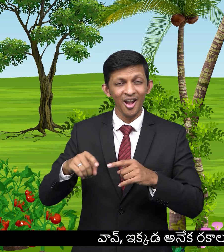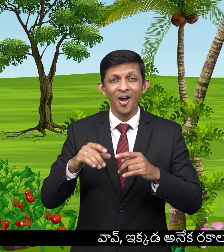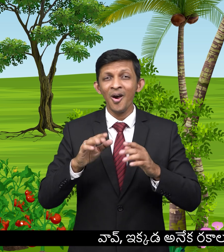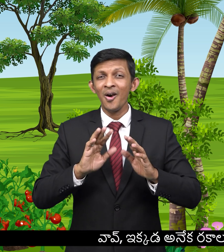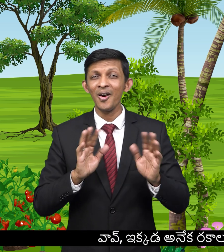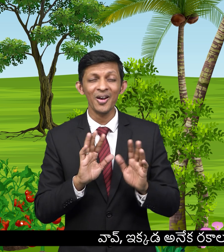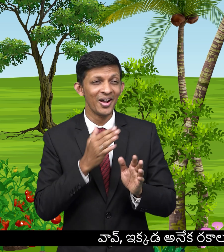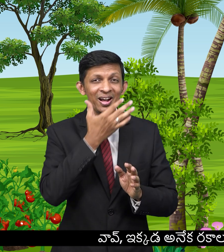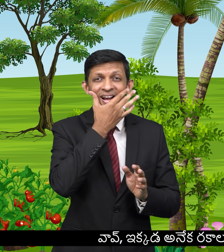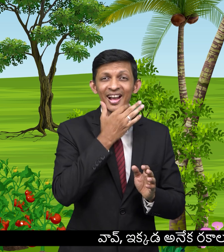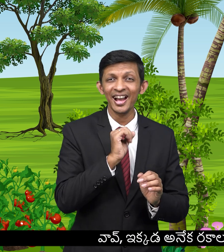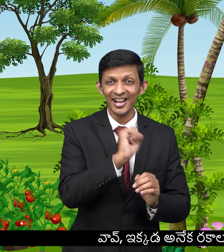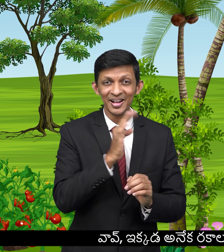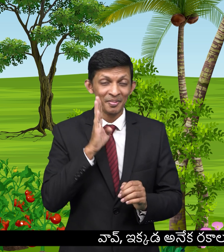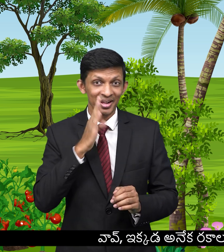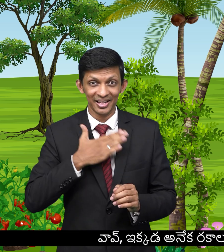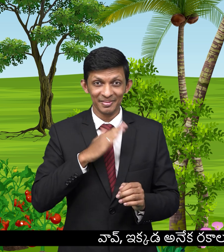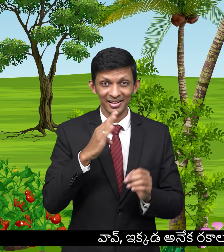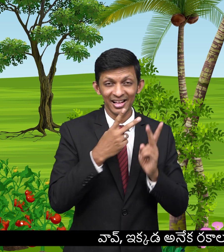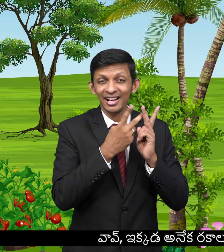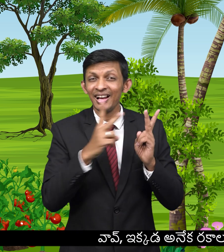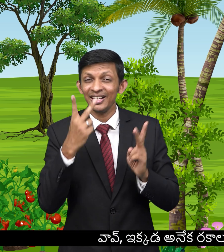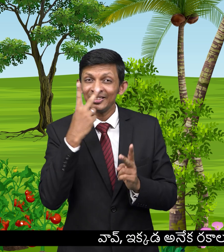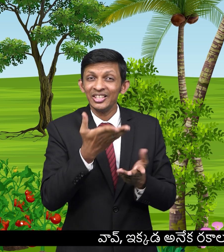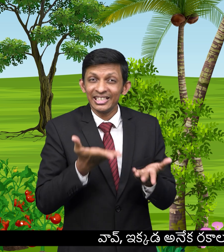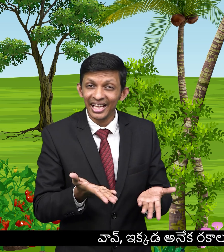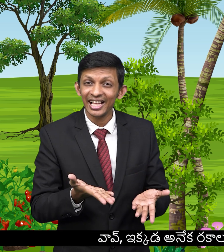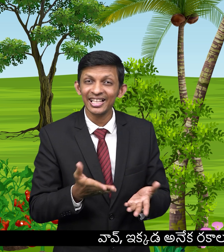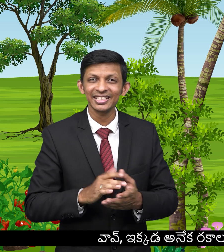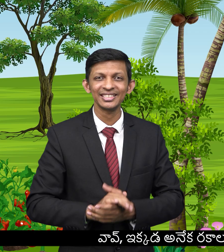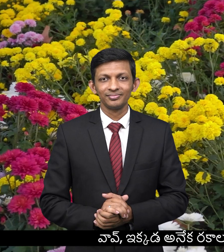వావ్, ఇక్కడ అనేక రకాల ఆకులు కనిపిస్తున్నాయి.